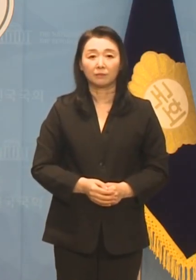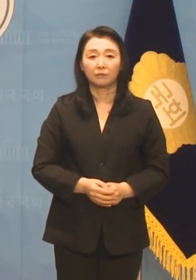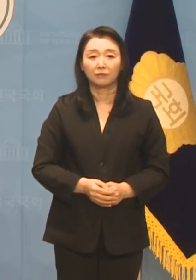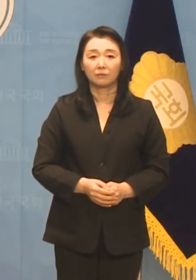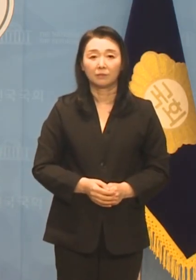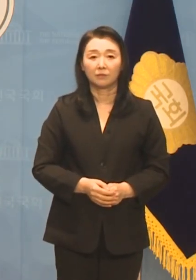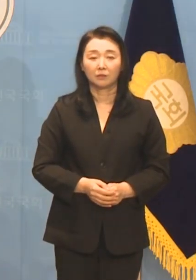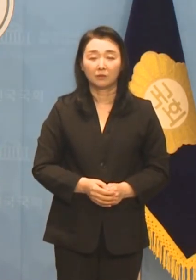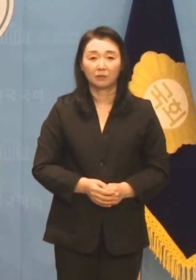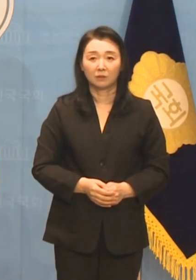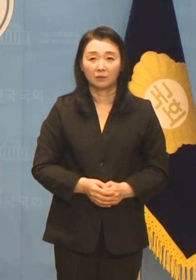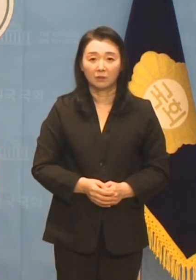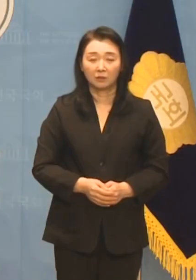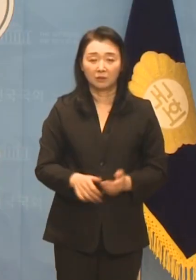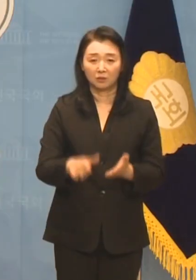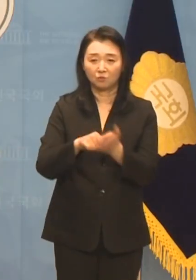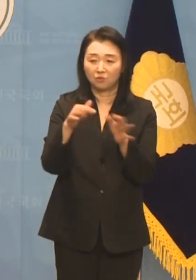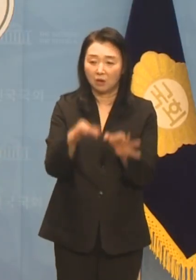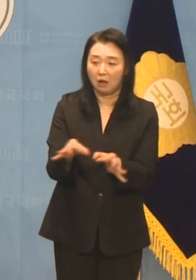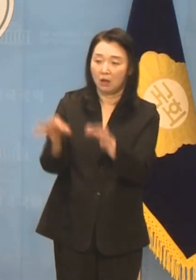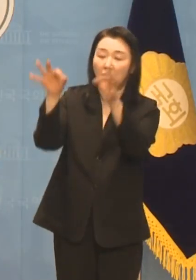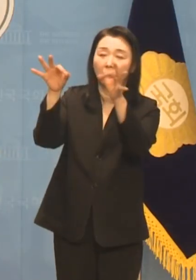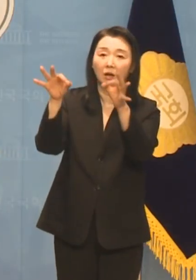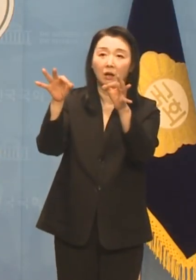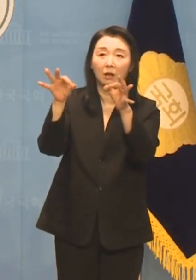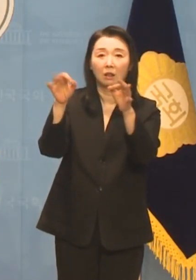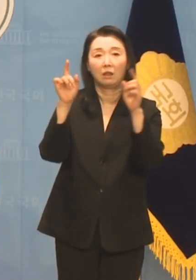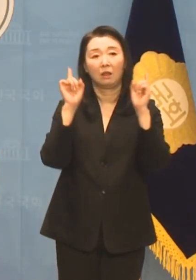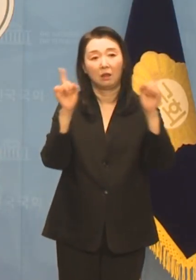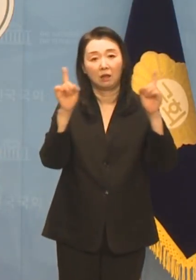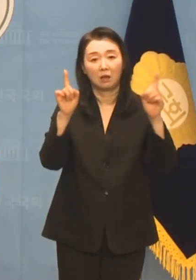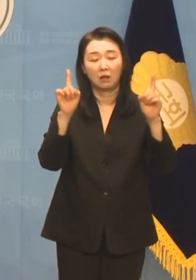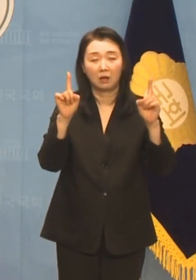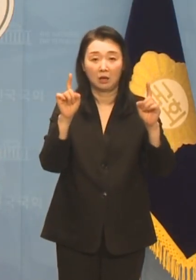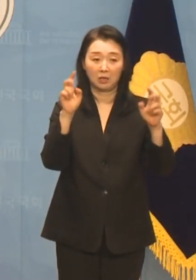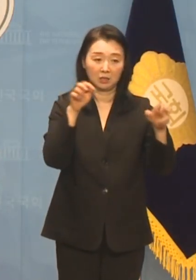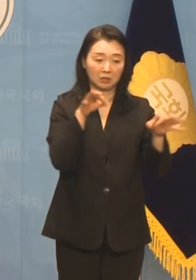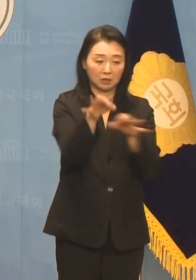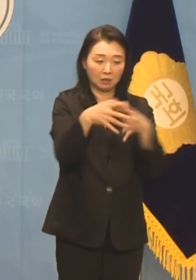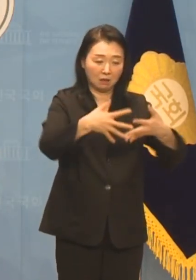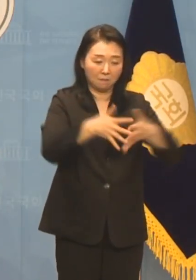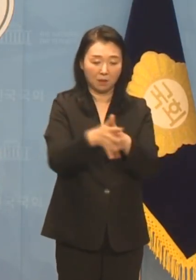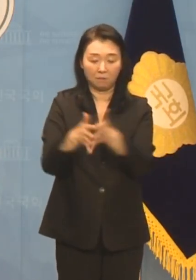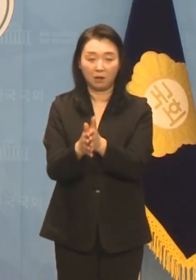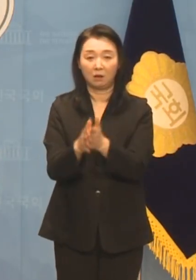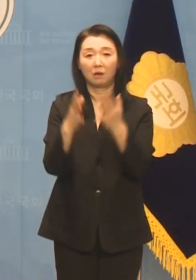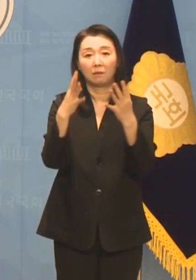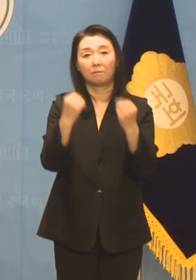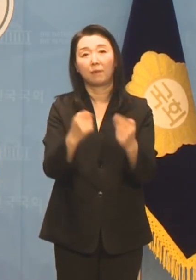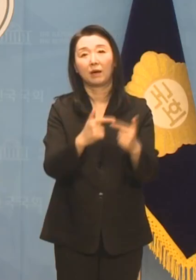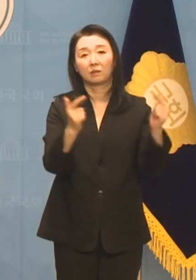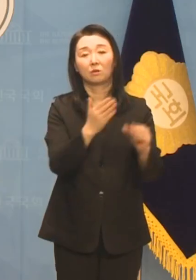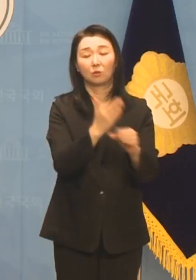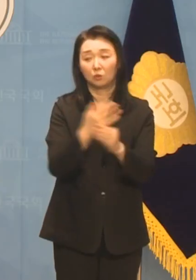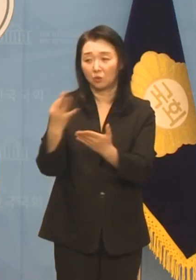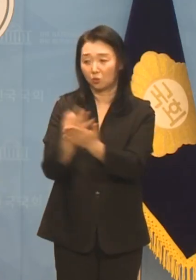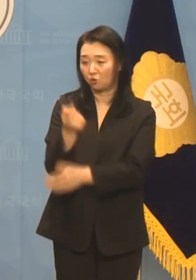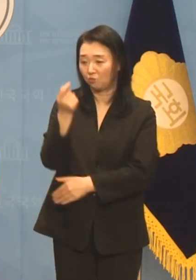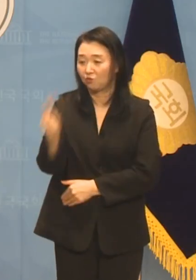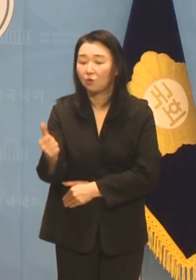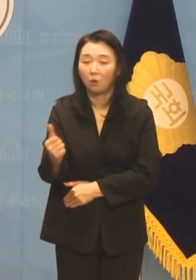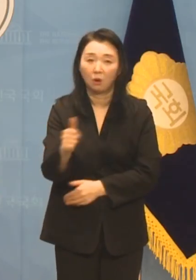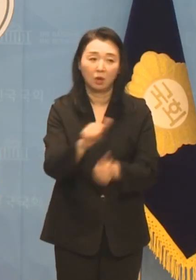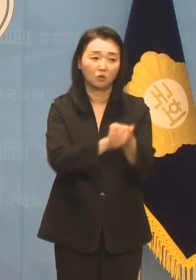물가는 치솟고 실업과 폐업은 늘어납니다. 소득은 줄고